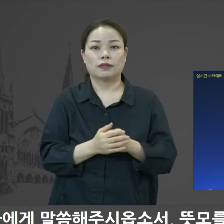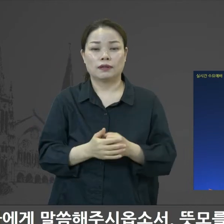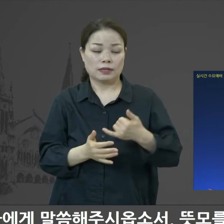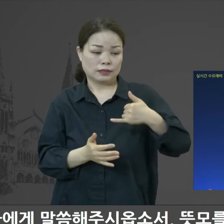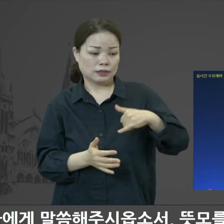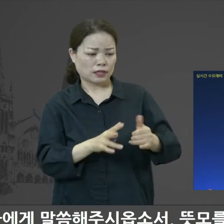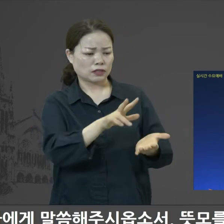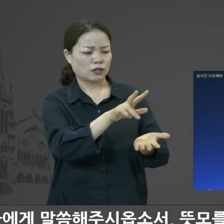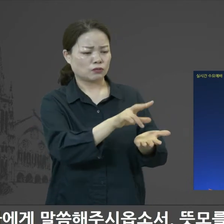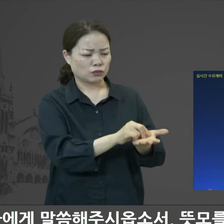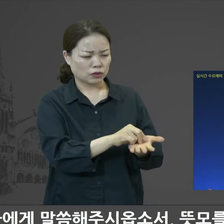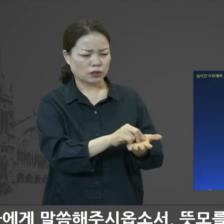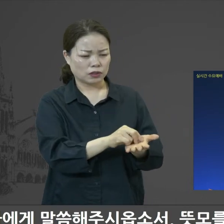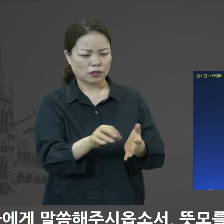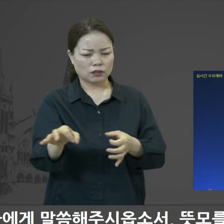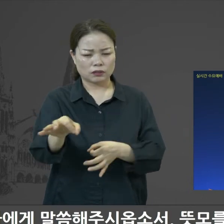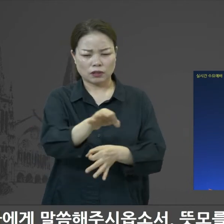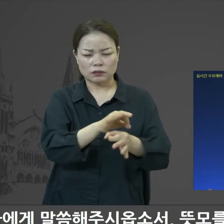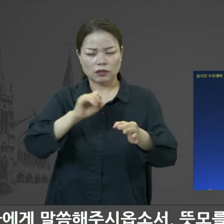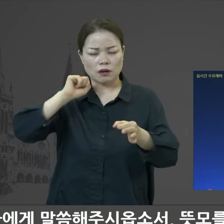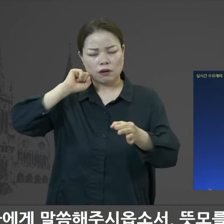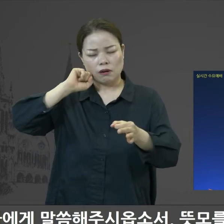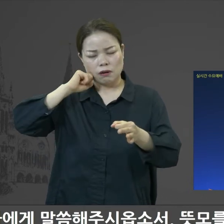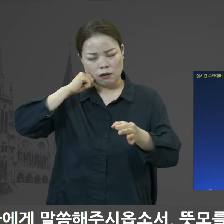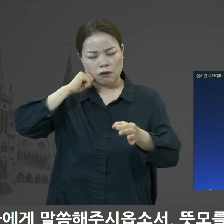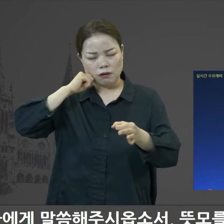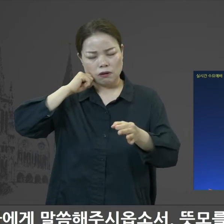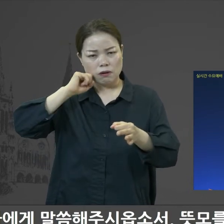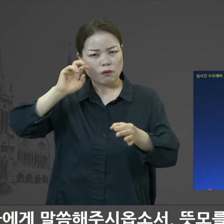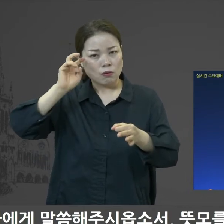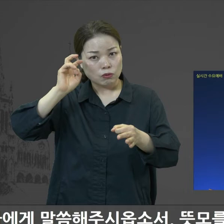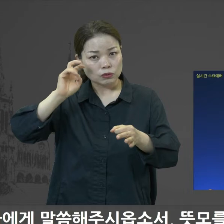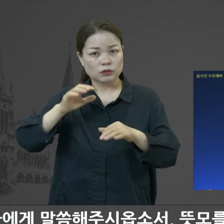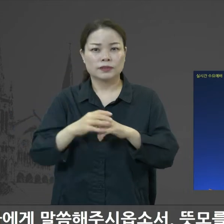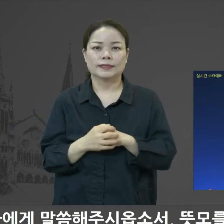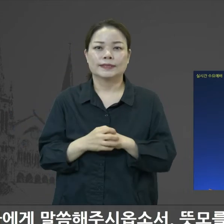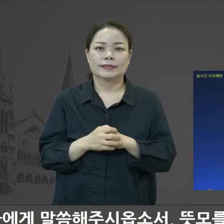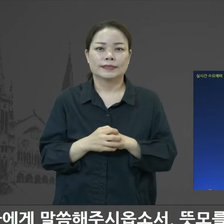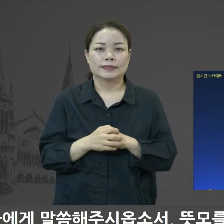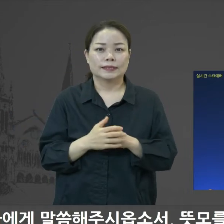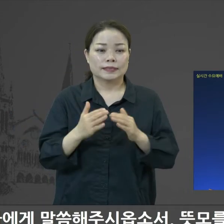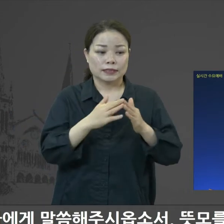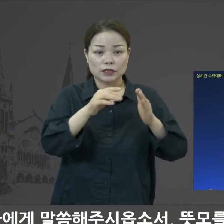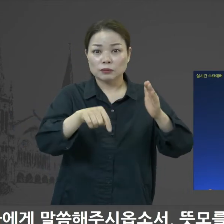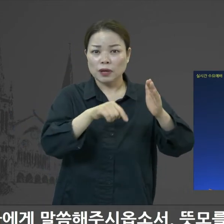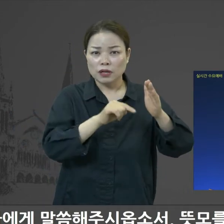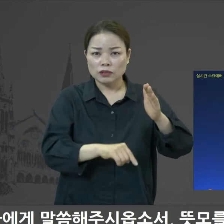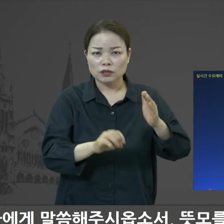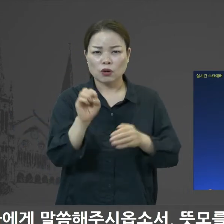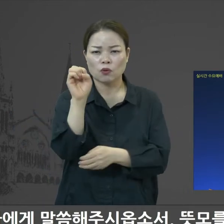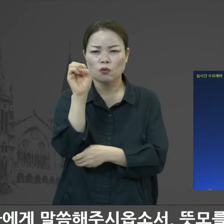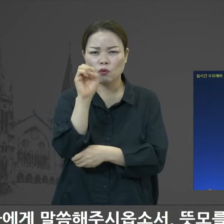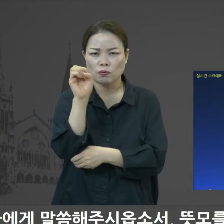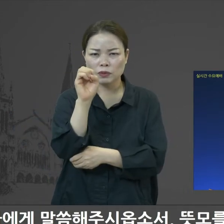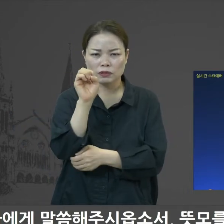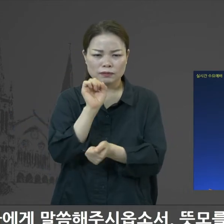자녀들의 문제 속에, 경제적인 어려움 속에, 아니면 혹시 오늘 집 안에서 오미크론